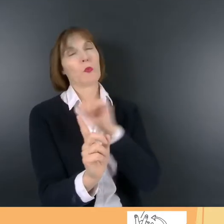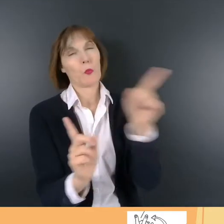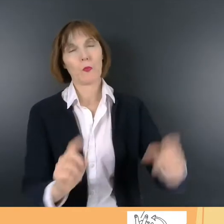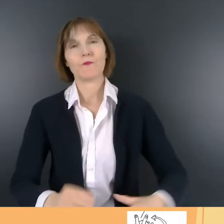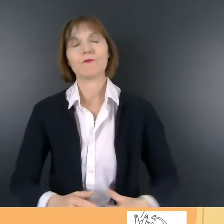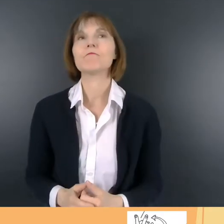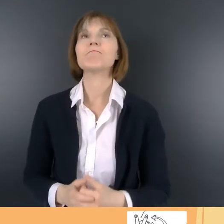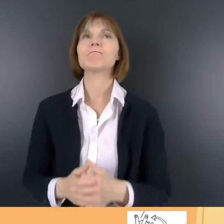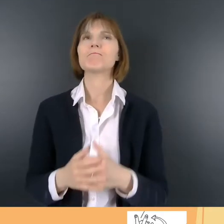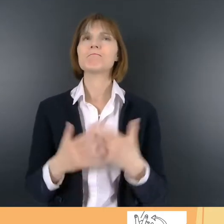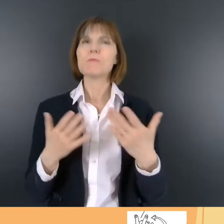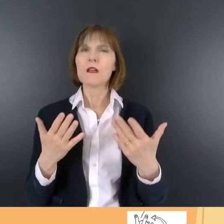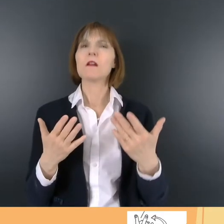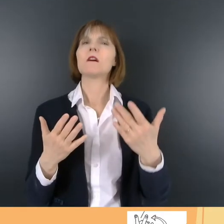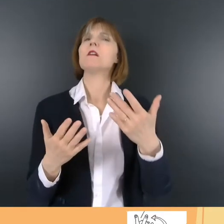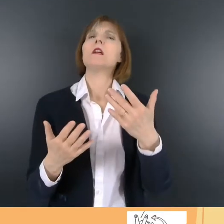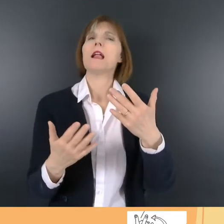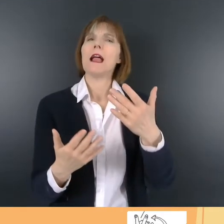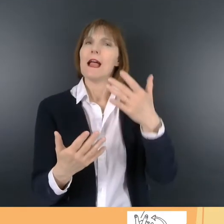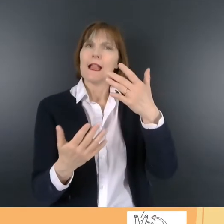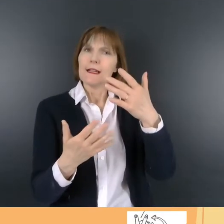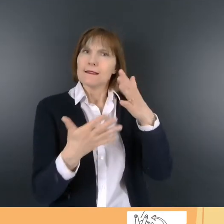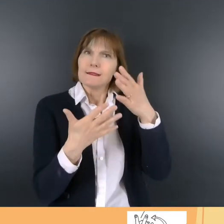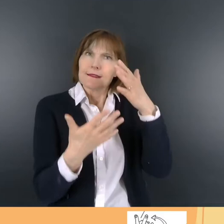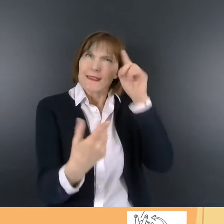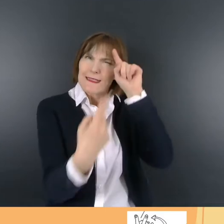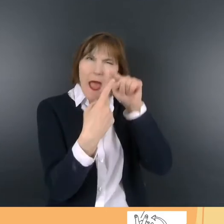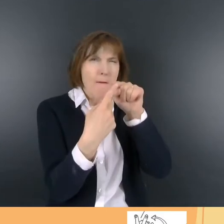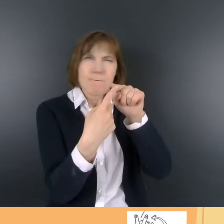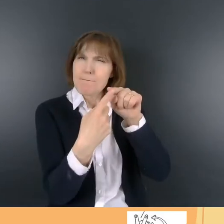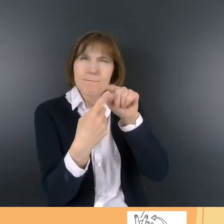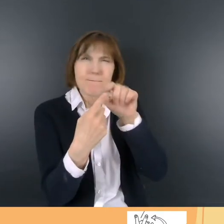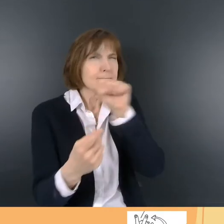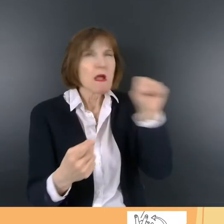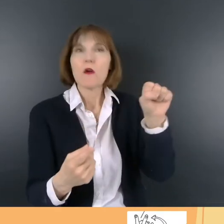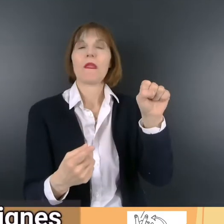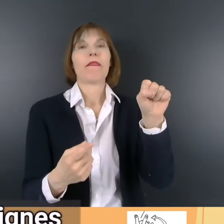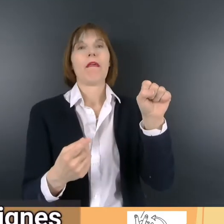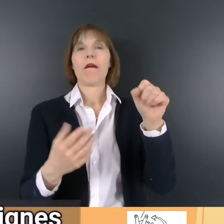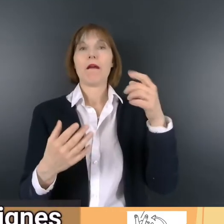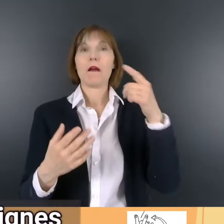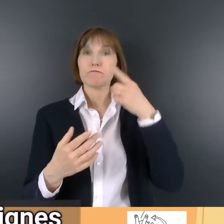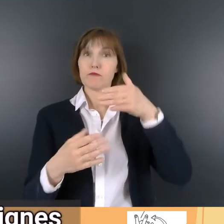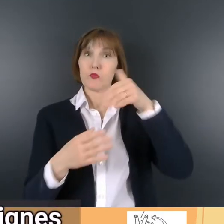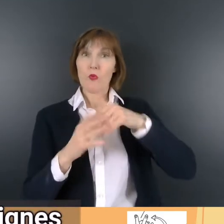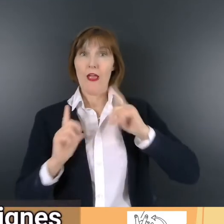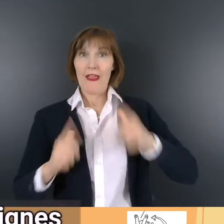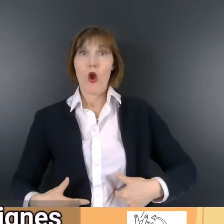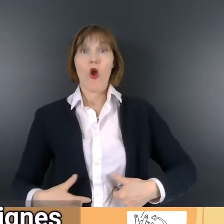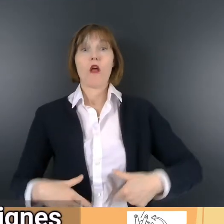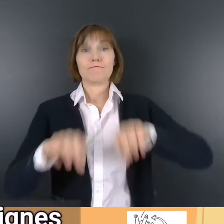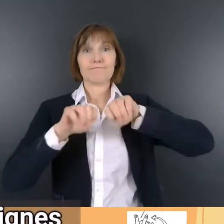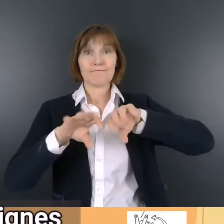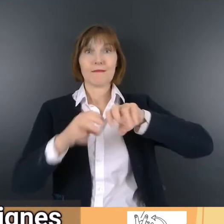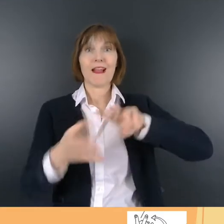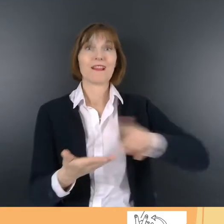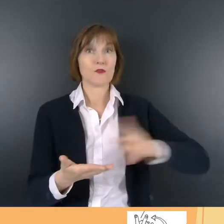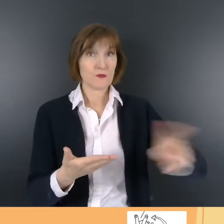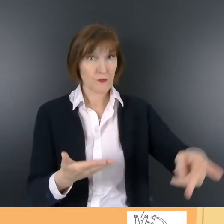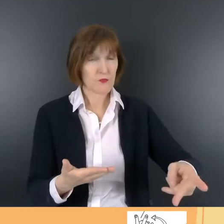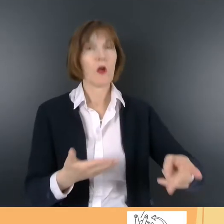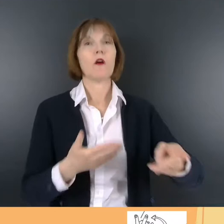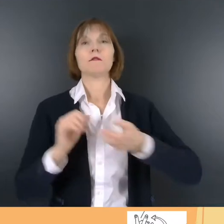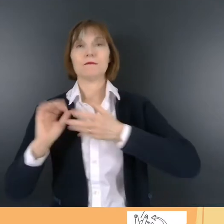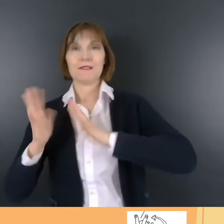conductrice de l'école est d'enseigner la traduction français LSF, langue des signes française ou LSF